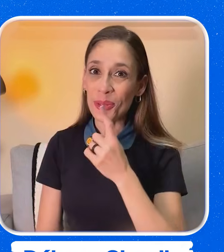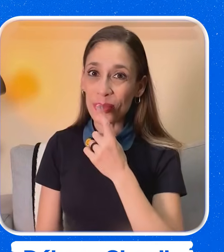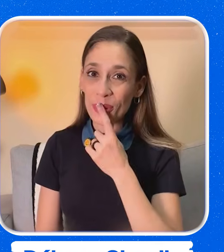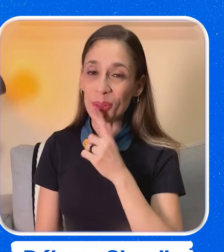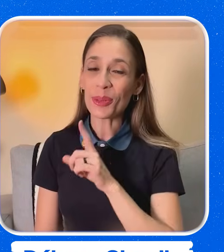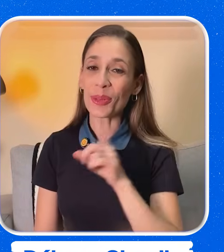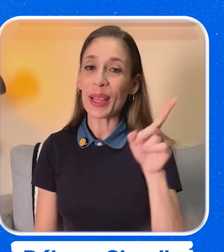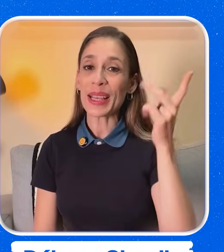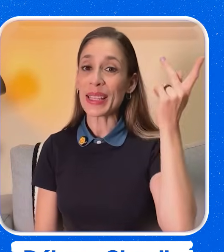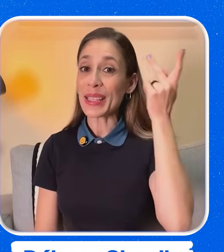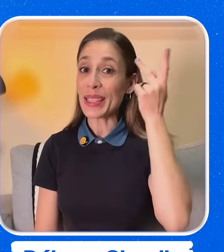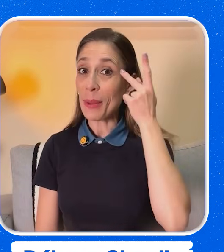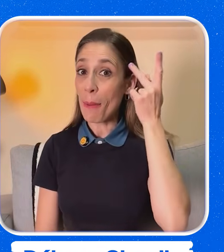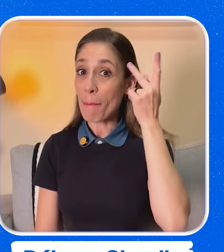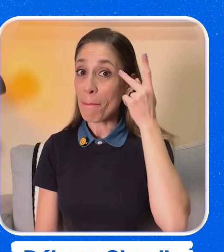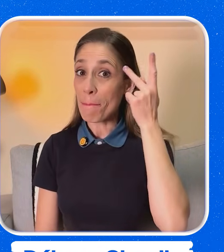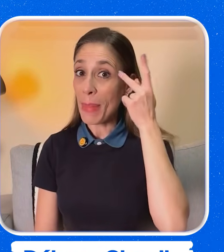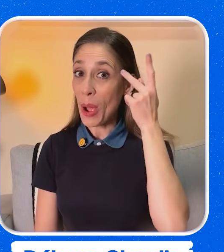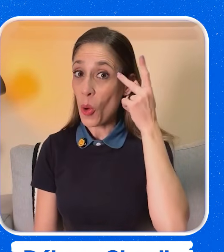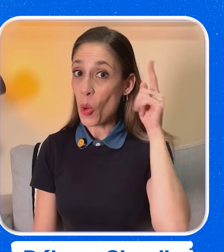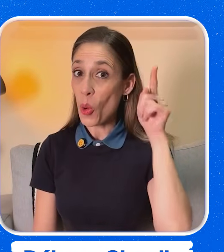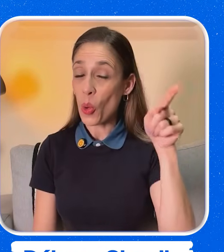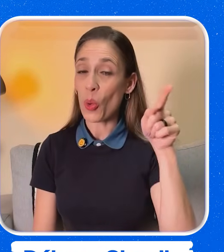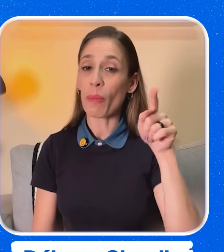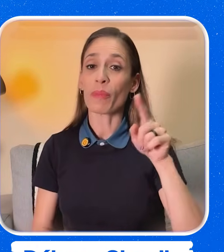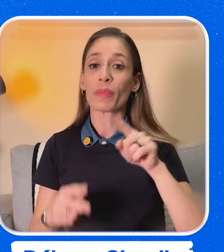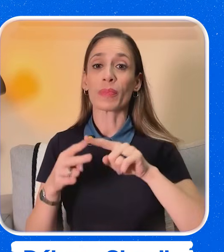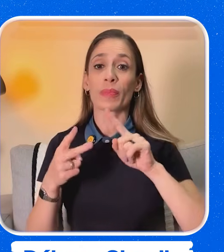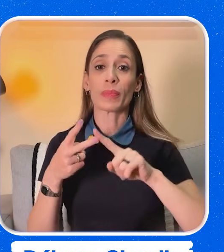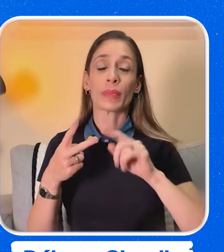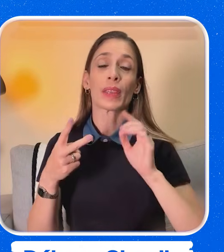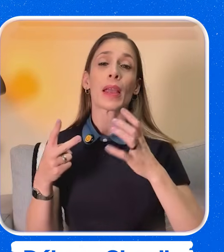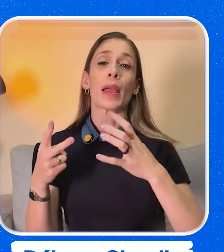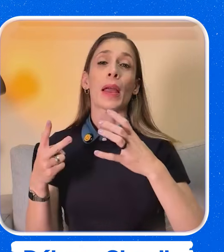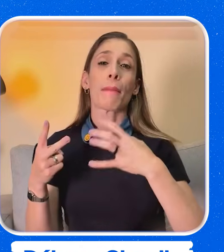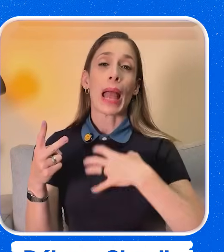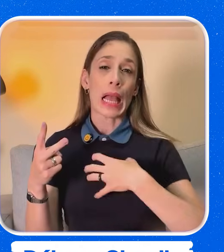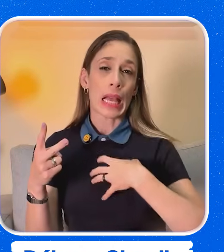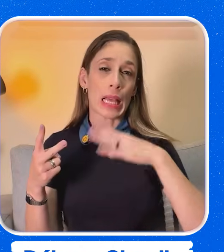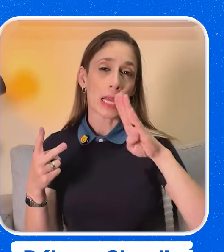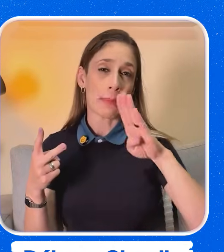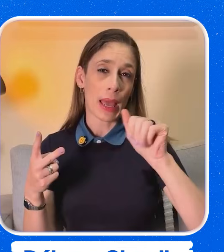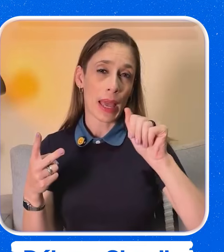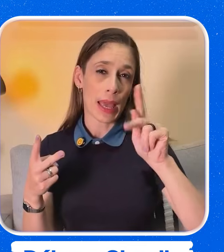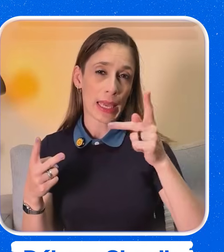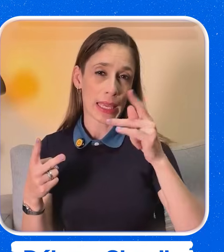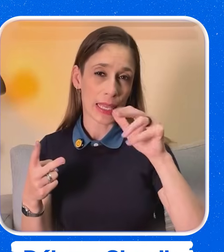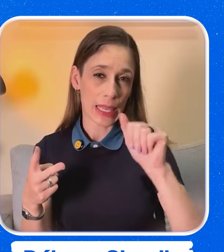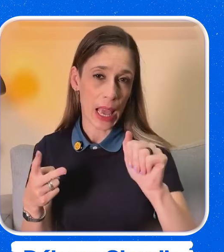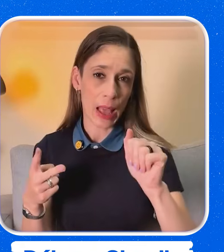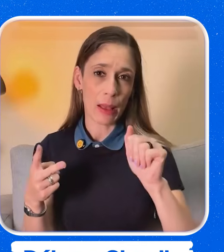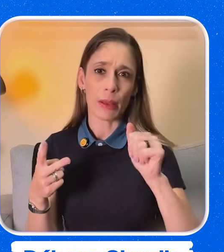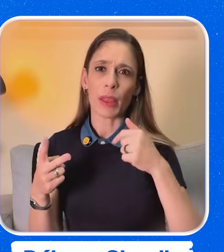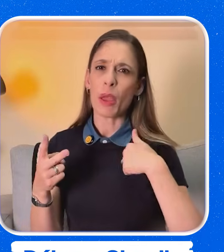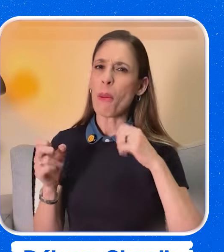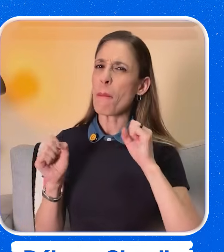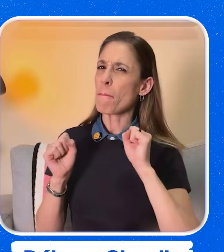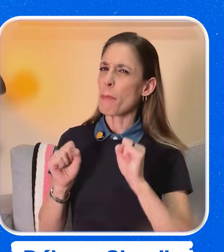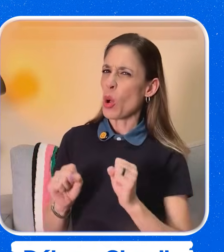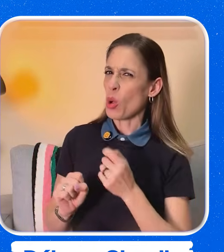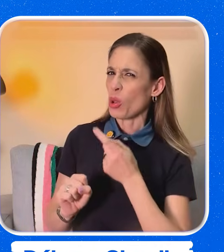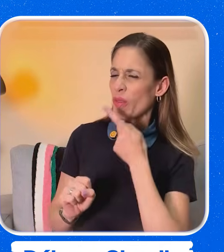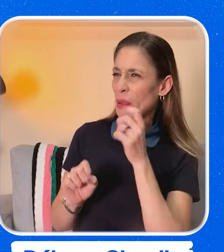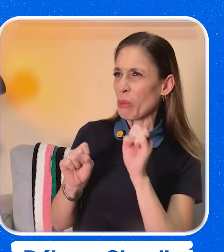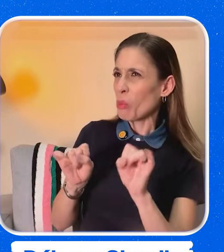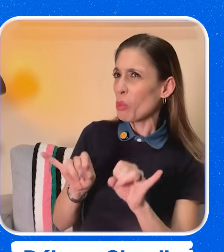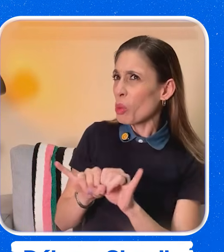Paulo. Aqui na Bahia, atualmente, né? Eu posso estar falando besteira, não sei, mas até o presente